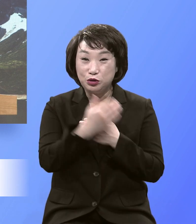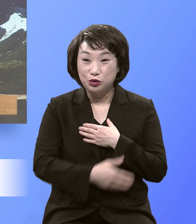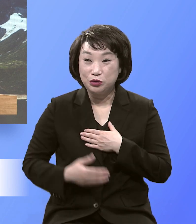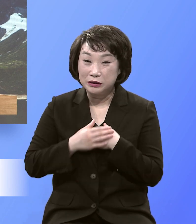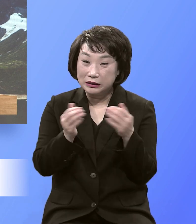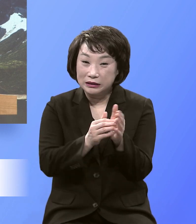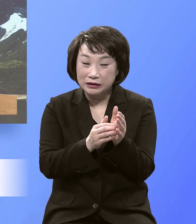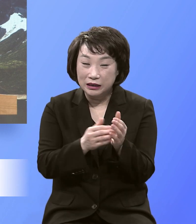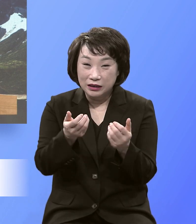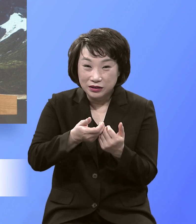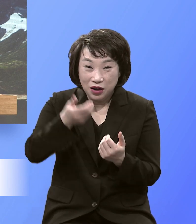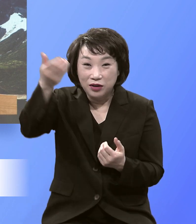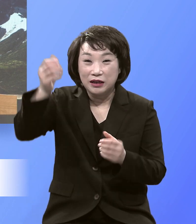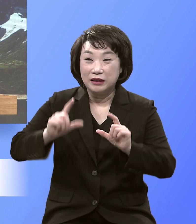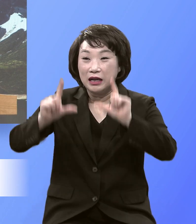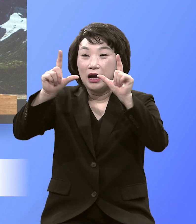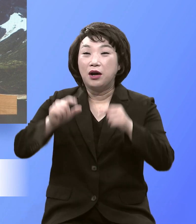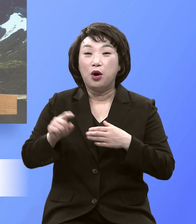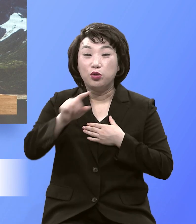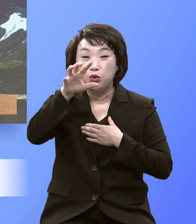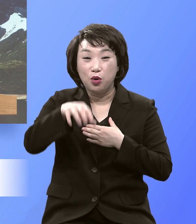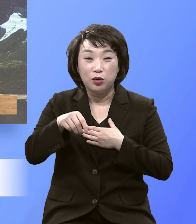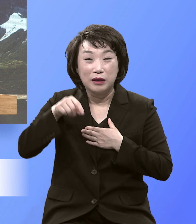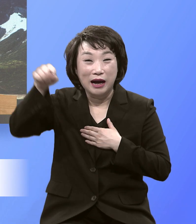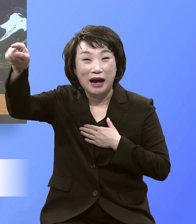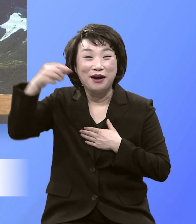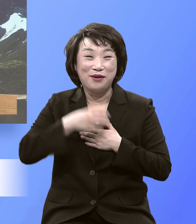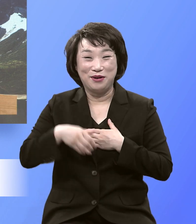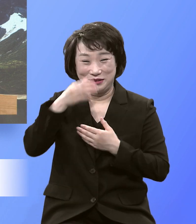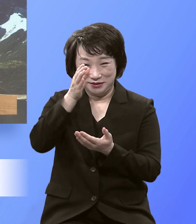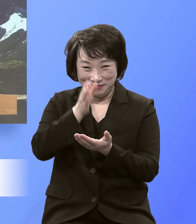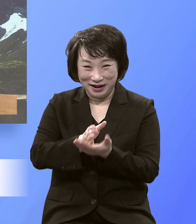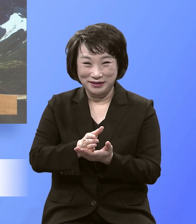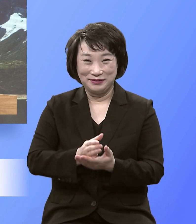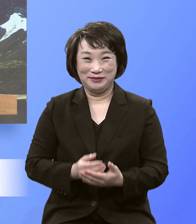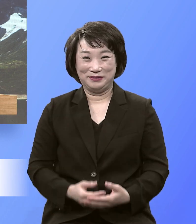육신을 버리고 떠나는 그날 어디 갈까 걱정하지 말라.